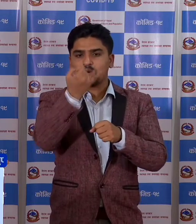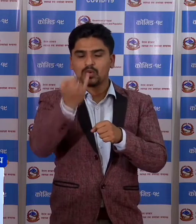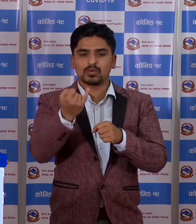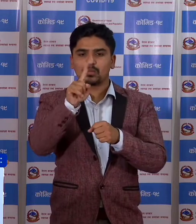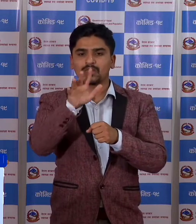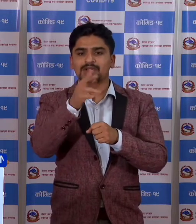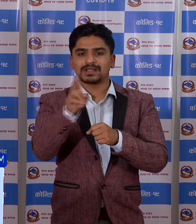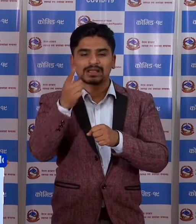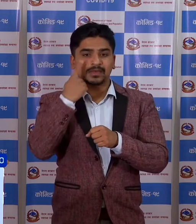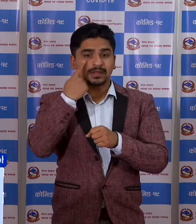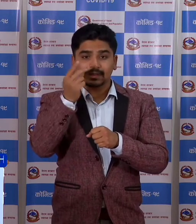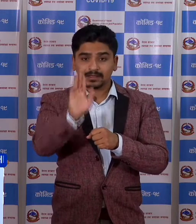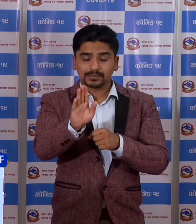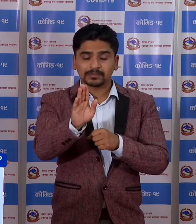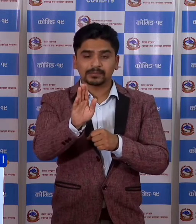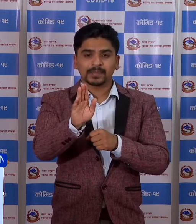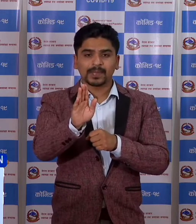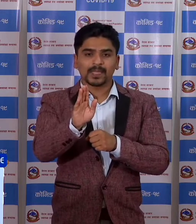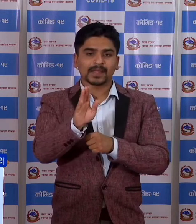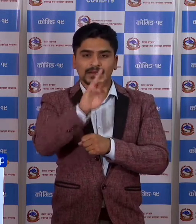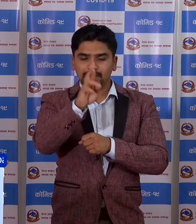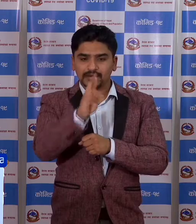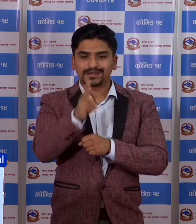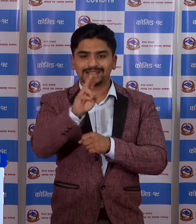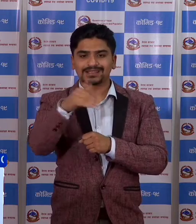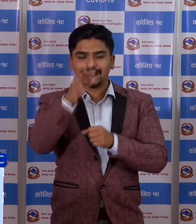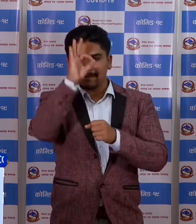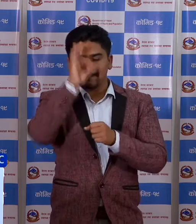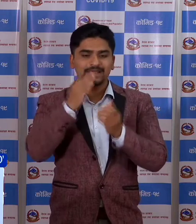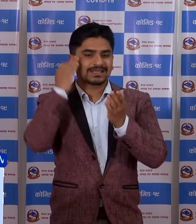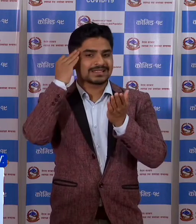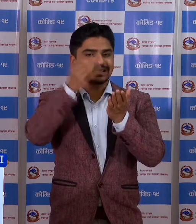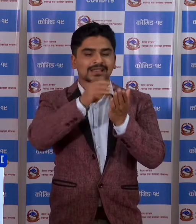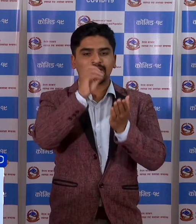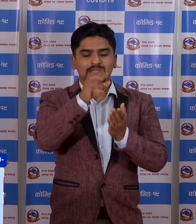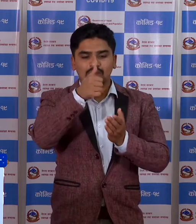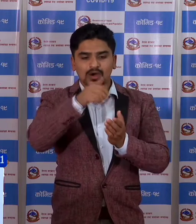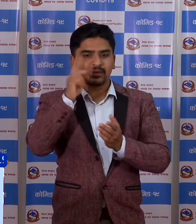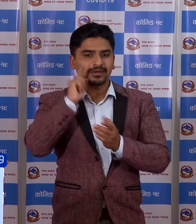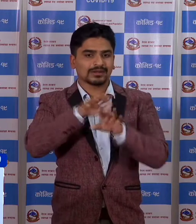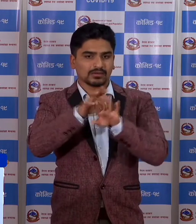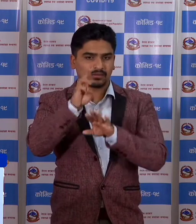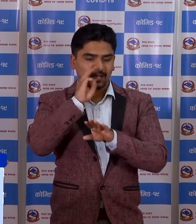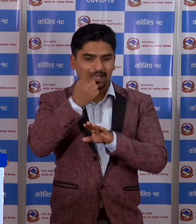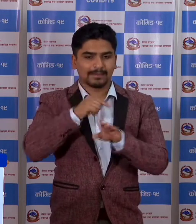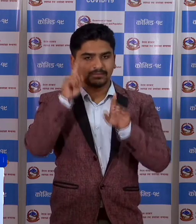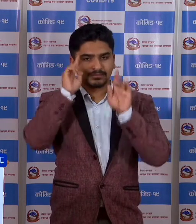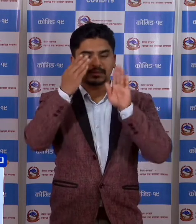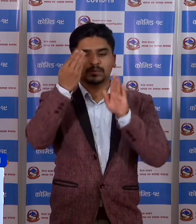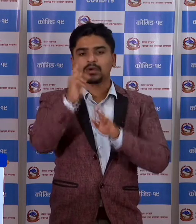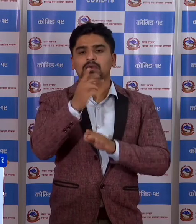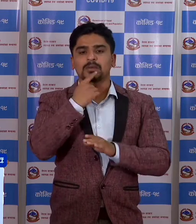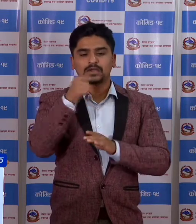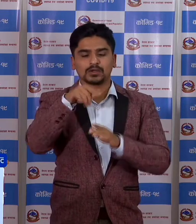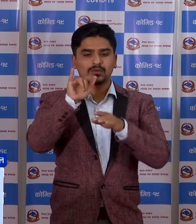अहिले 15 जनामा हामीले पत्ता लगाइसकेको अवस्था हो र यसलाई विशेष ध्यान दिएर अबका दिनहरूमा हामी सचेत भयौँ